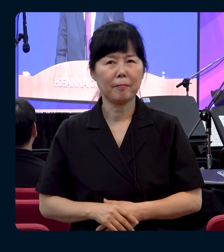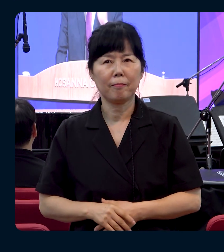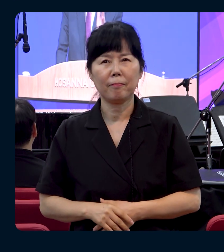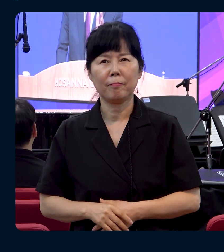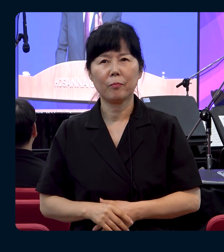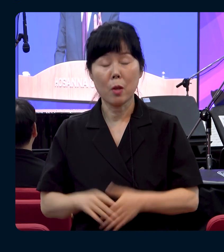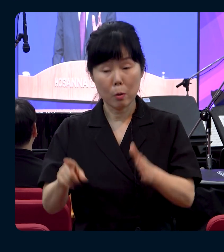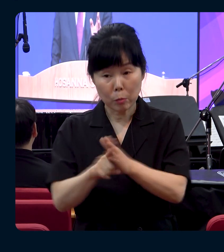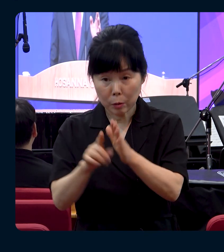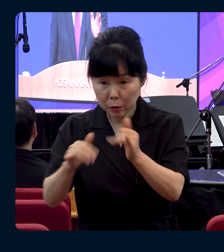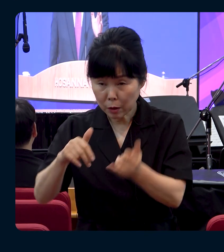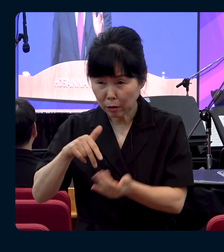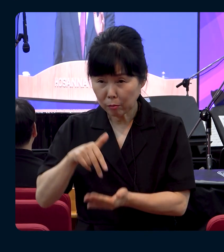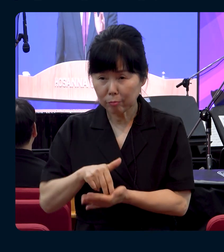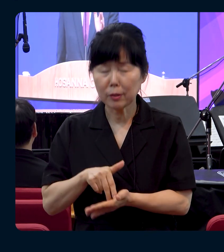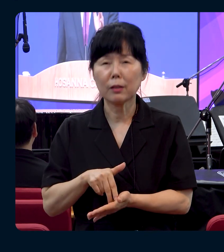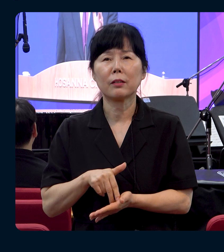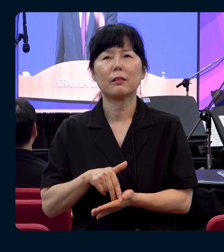믿음의 사람은,